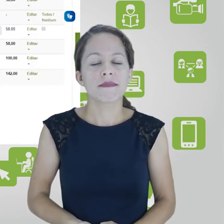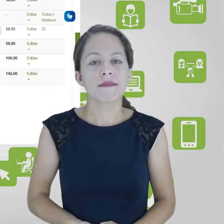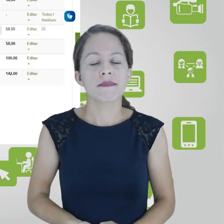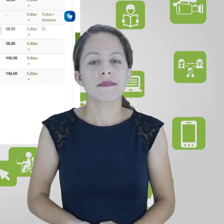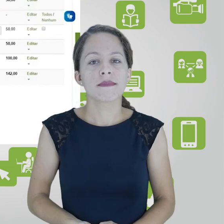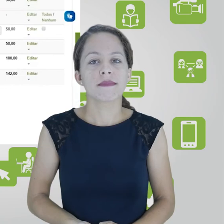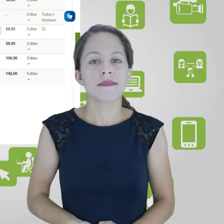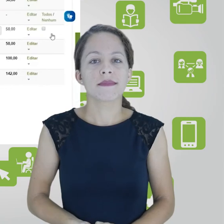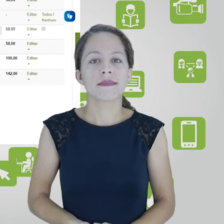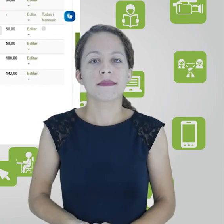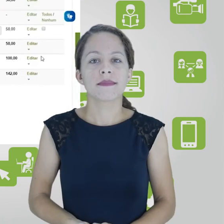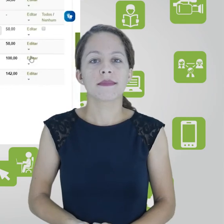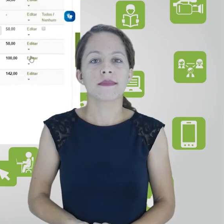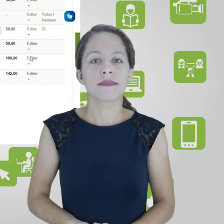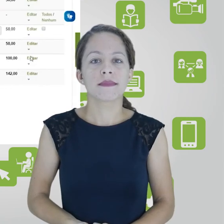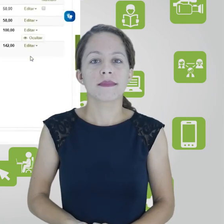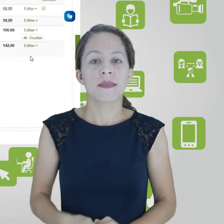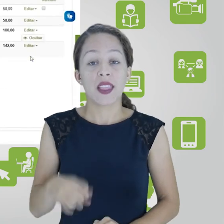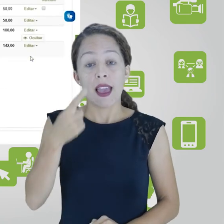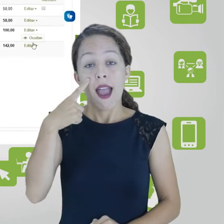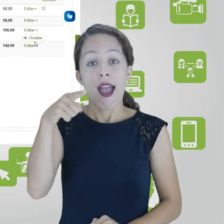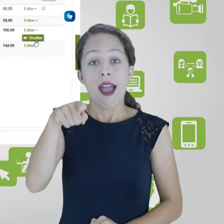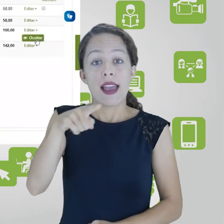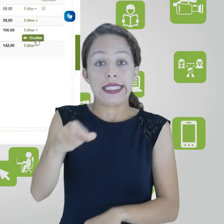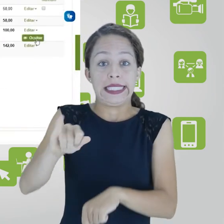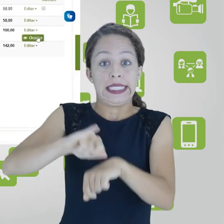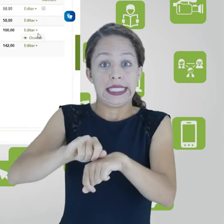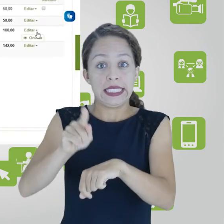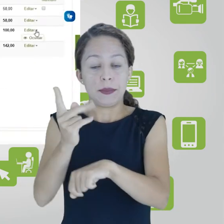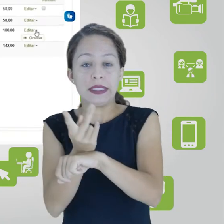fazendo? Opa, tô com um probleminha aqui que não está indo.